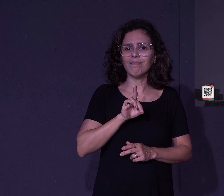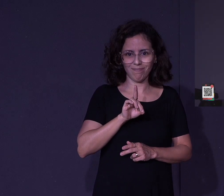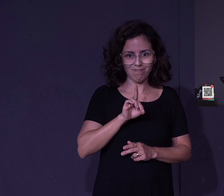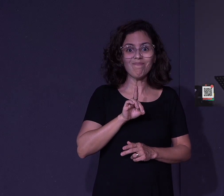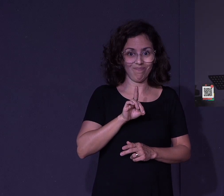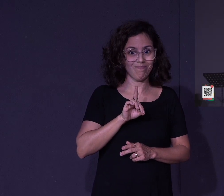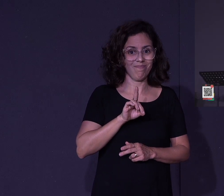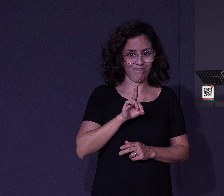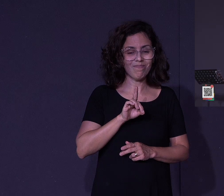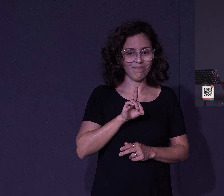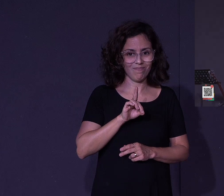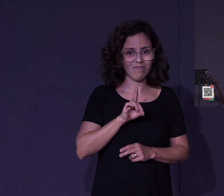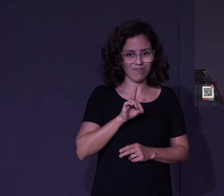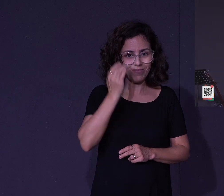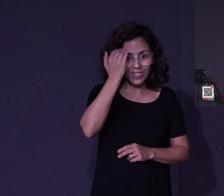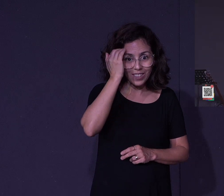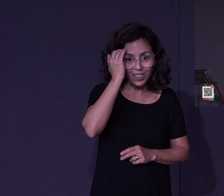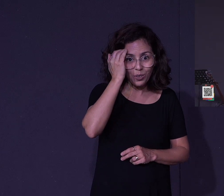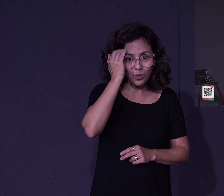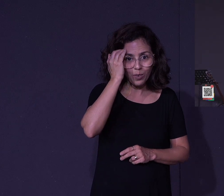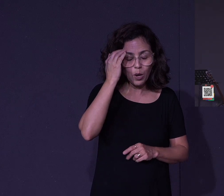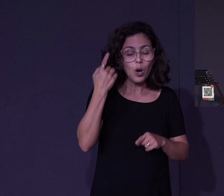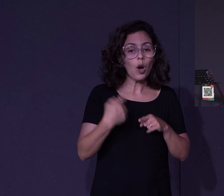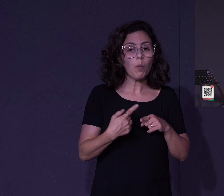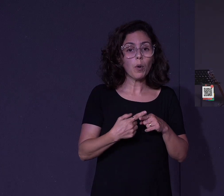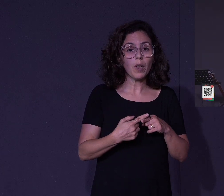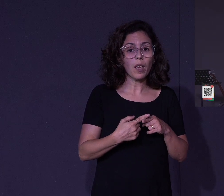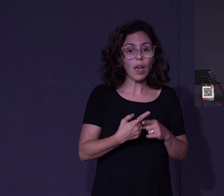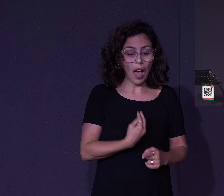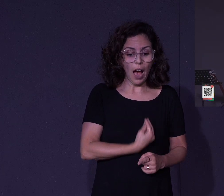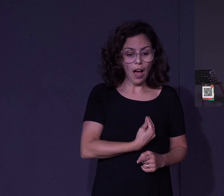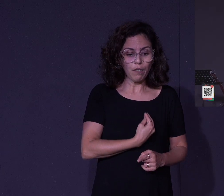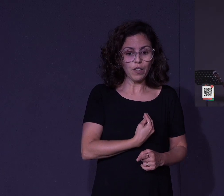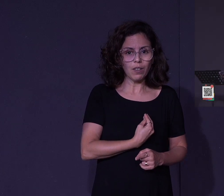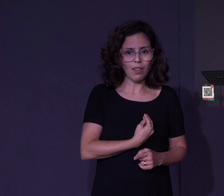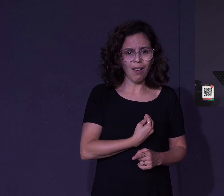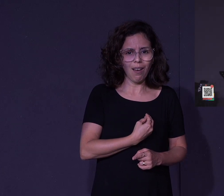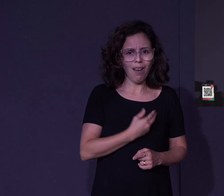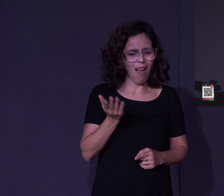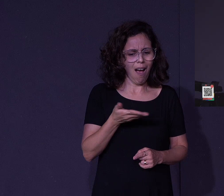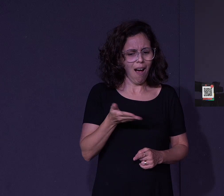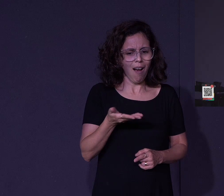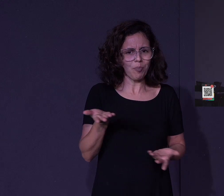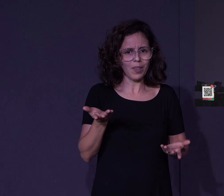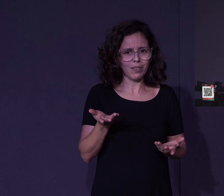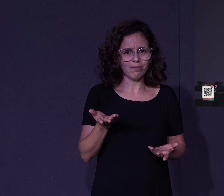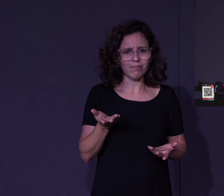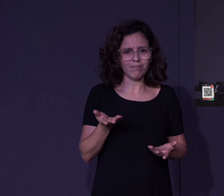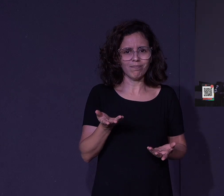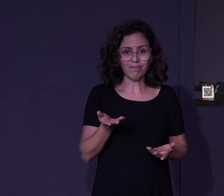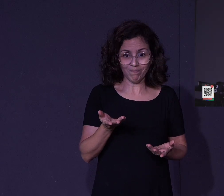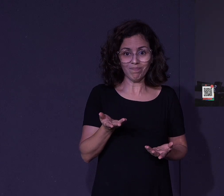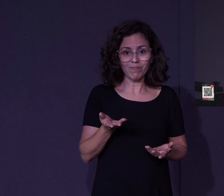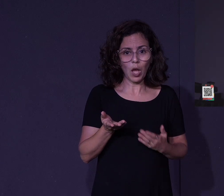Olha o que diz o texto. Então, a gente clama como? Orando a palavra. Tua palavra me diz em Hebreus, Senhor, que eu devo me